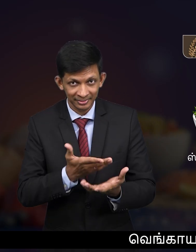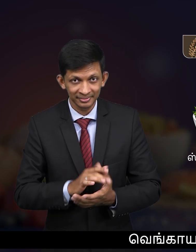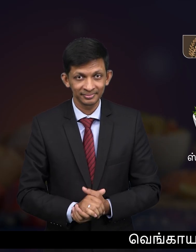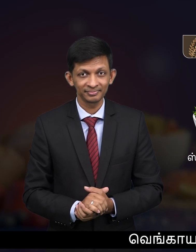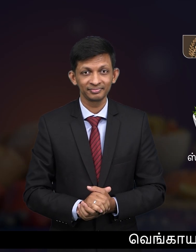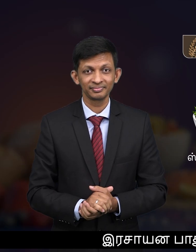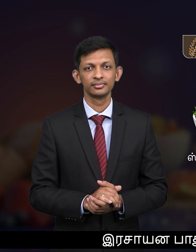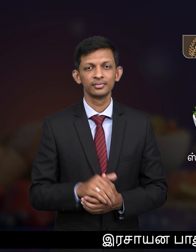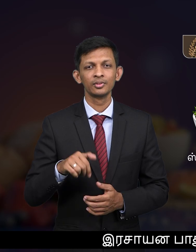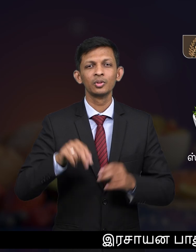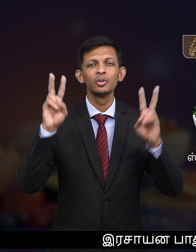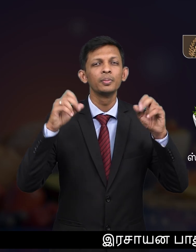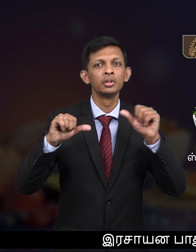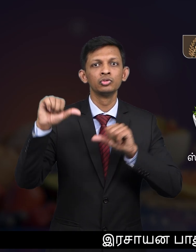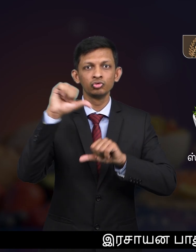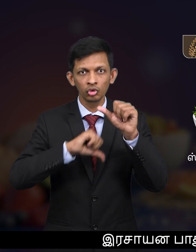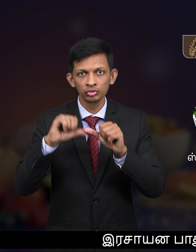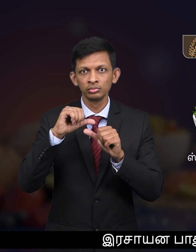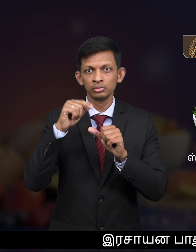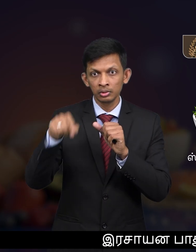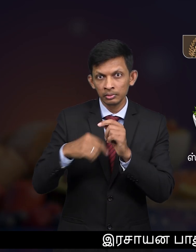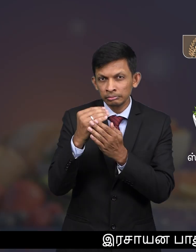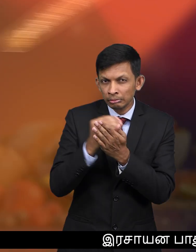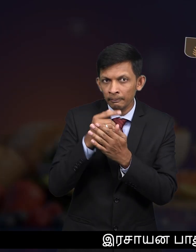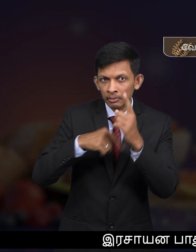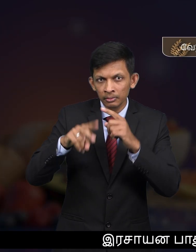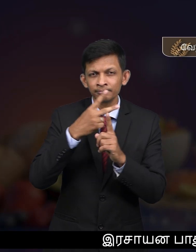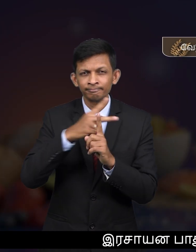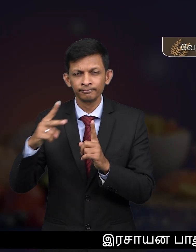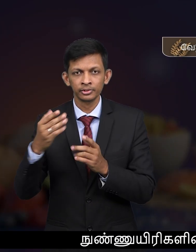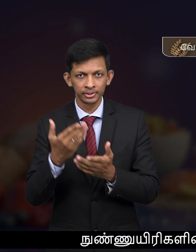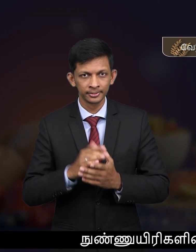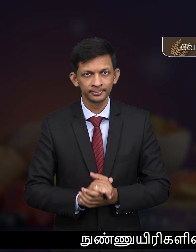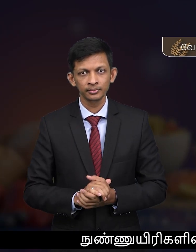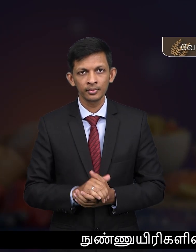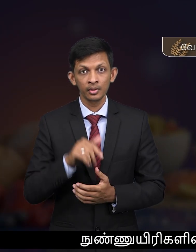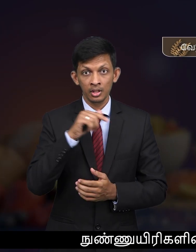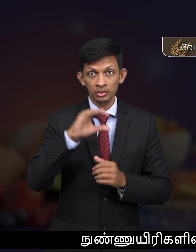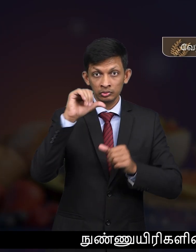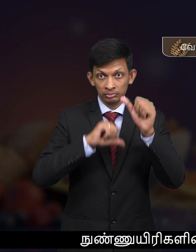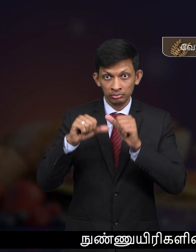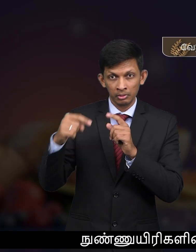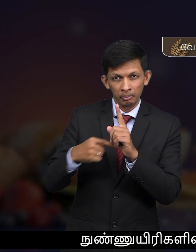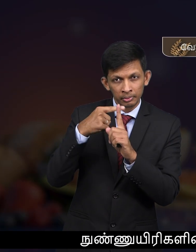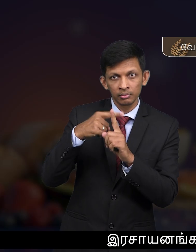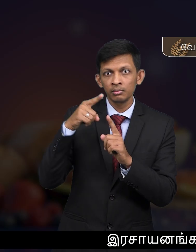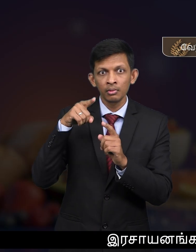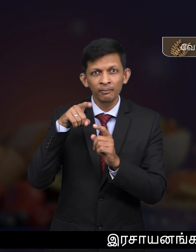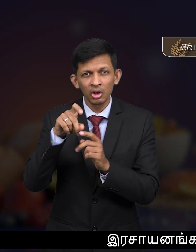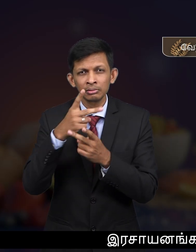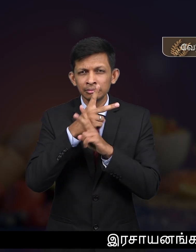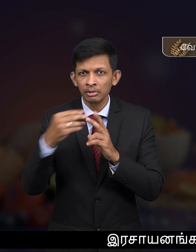ரசாயன பாதுகாப்புகளை சேர்த்தல். நுண்ணுயிரிகளின் வளர்ச்சியை தடுக்க